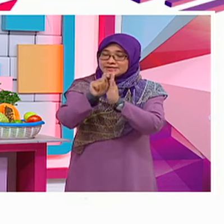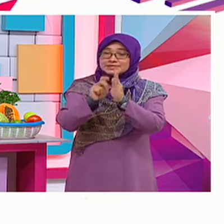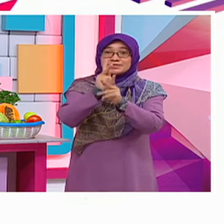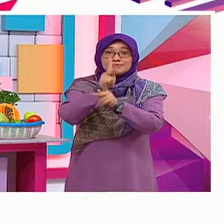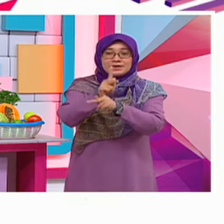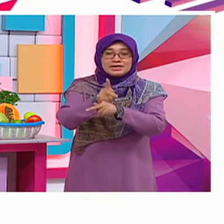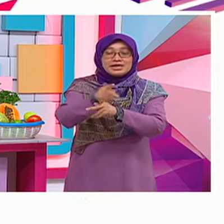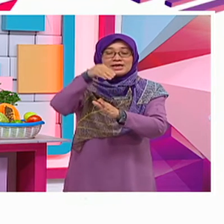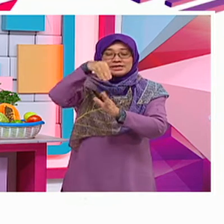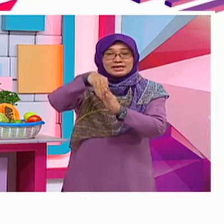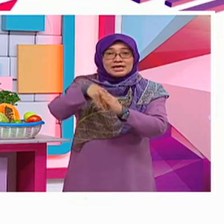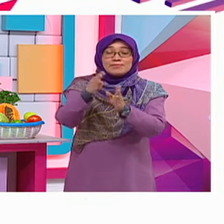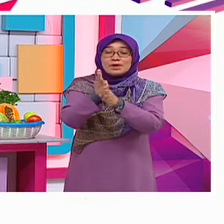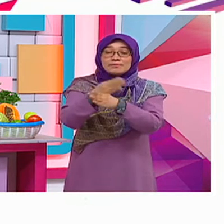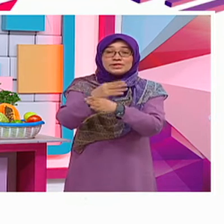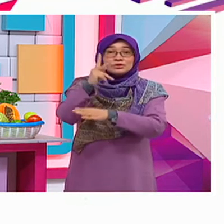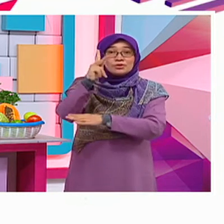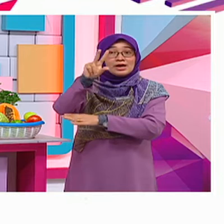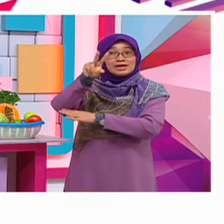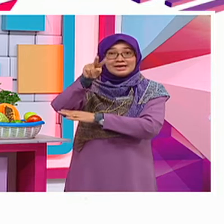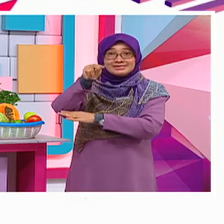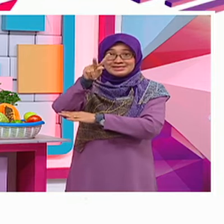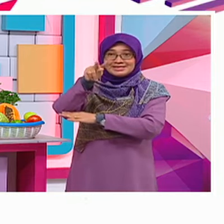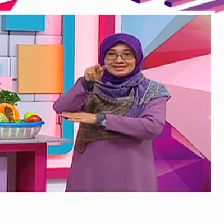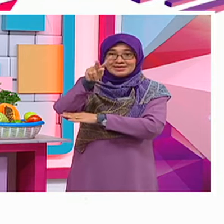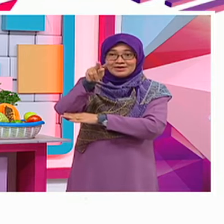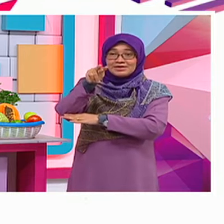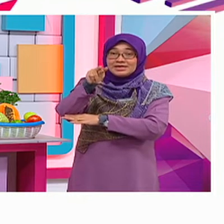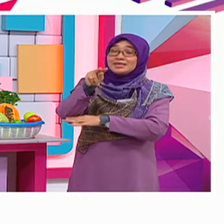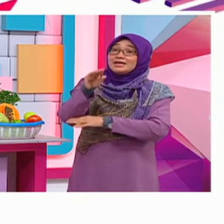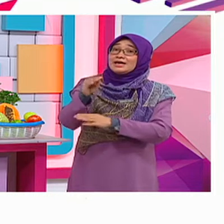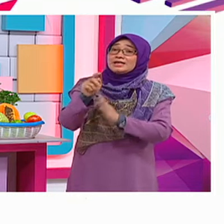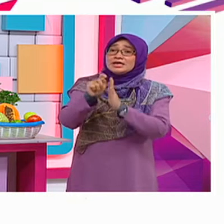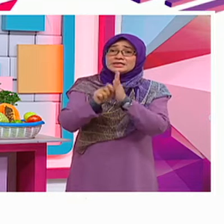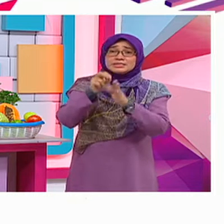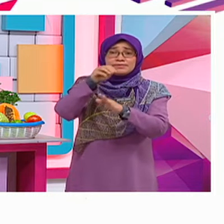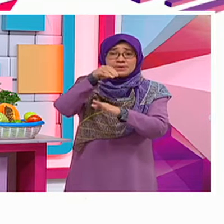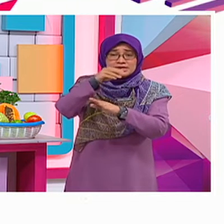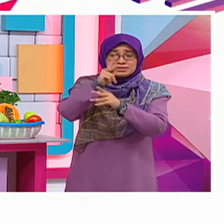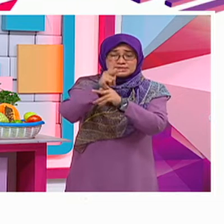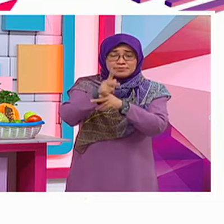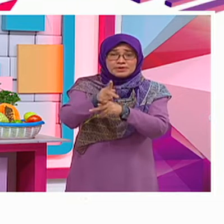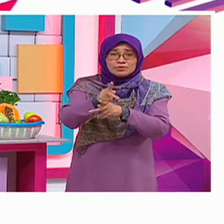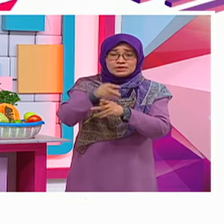tersimpan dalam bentuk kanji Oke dan tersimpan tersimpan pula